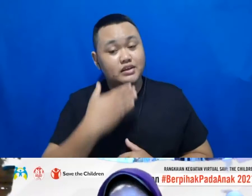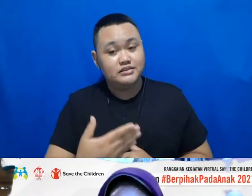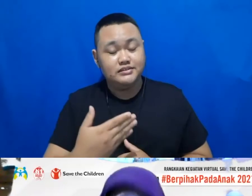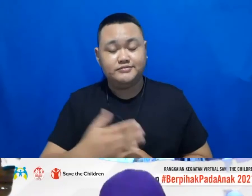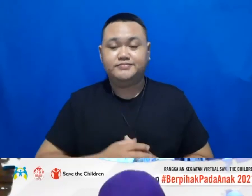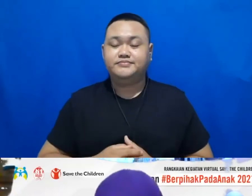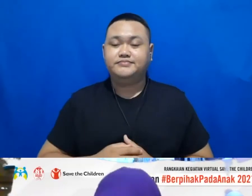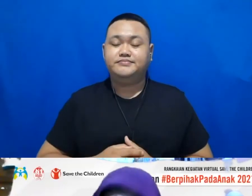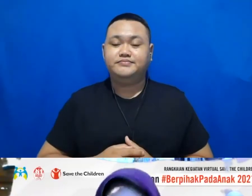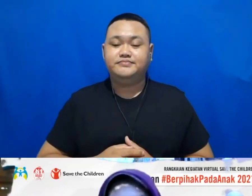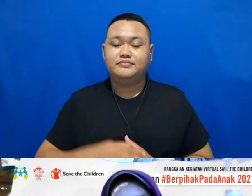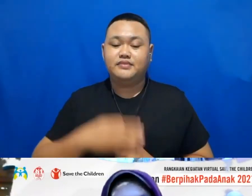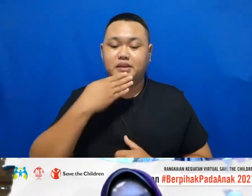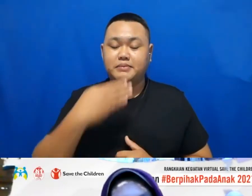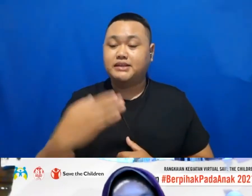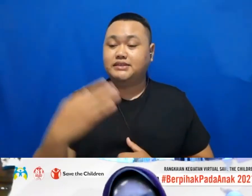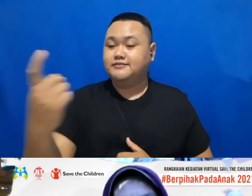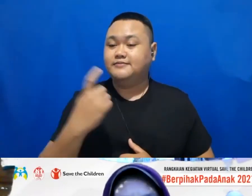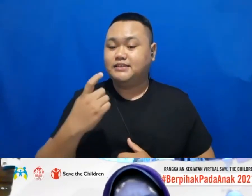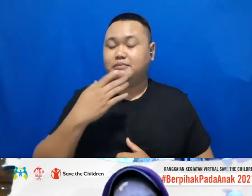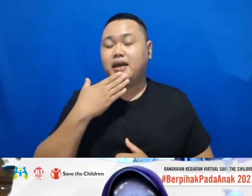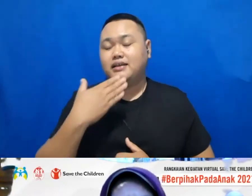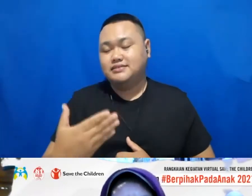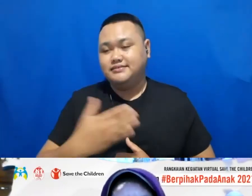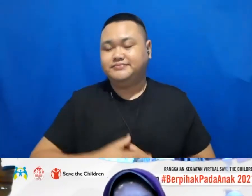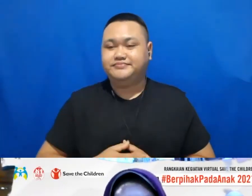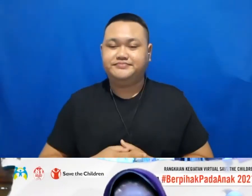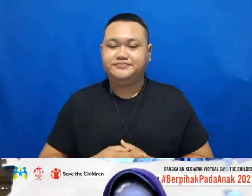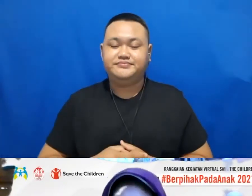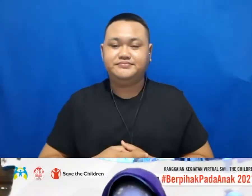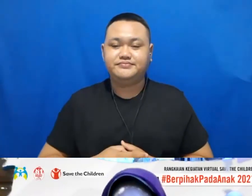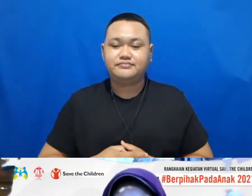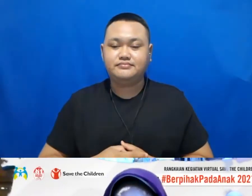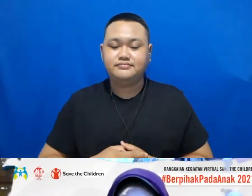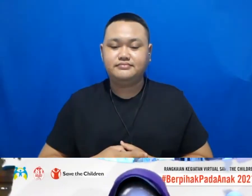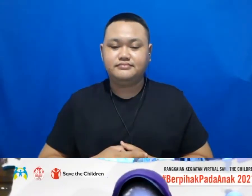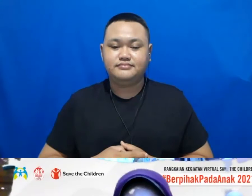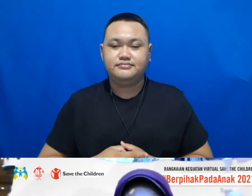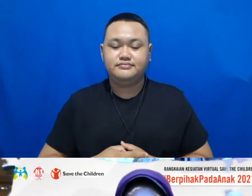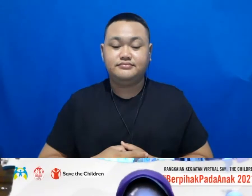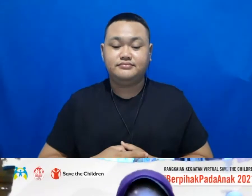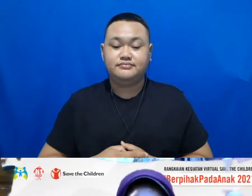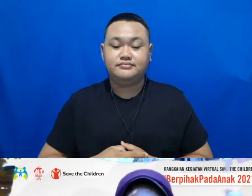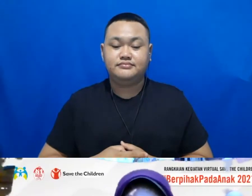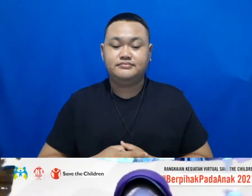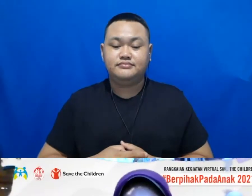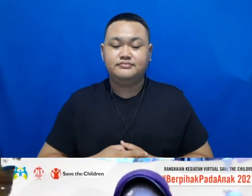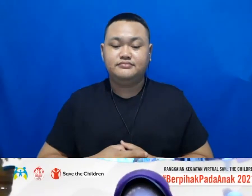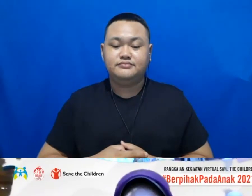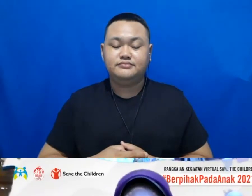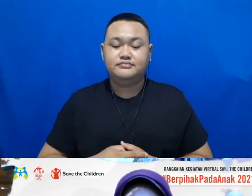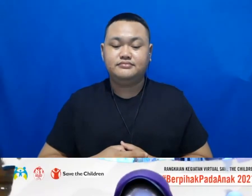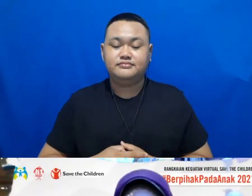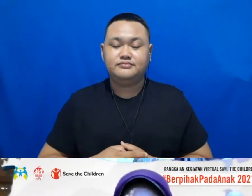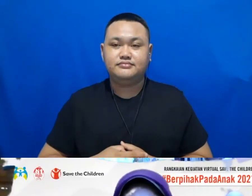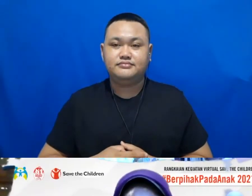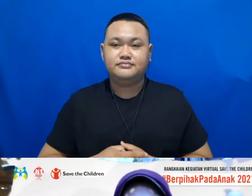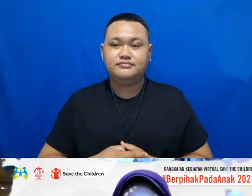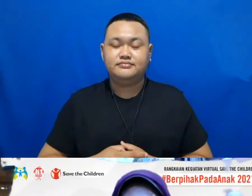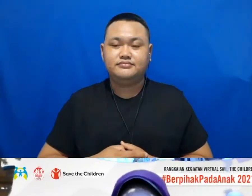struktur organisasi itu harus dihuni oleh laki-laki dan perempuan. Di mana mereka punya kesempatan yang sama untuk menduduki sebagai